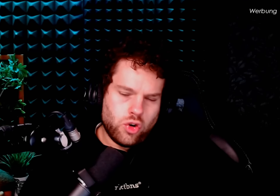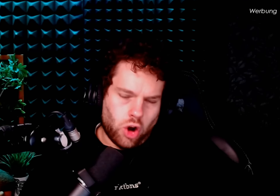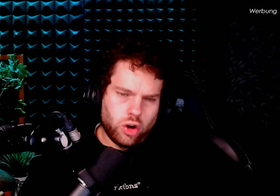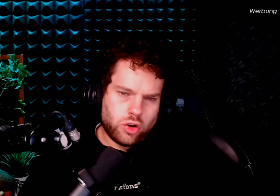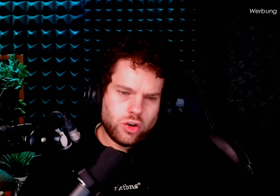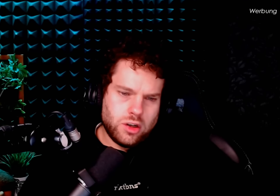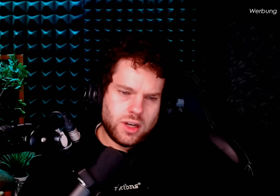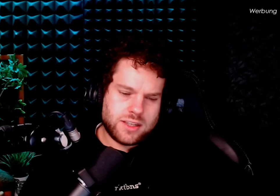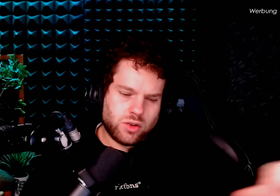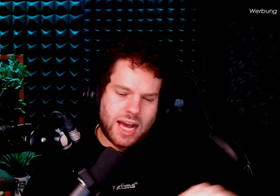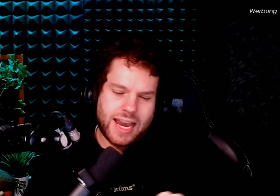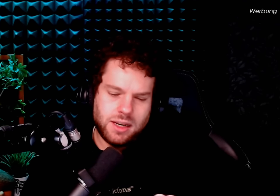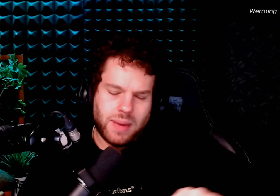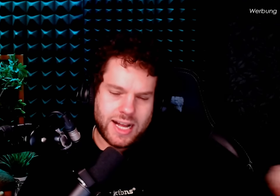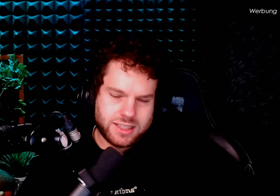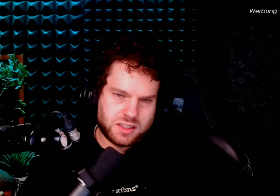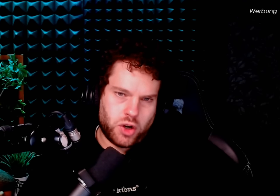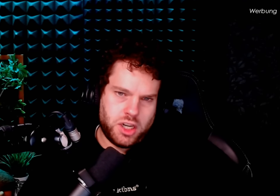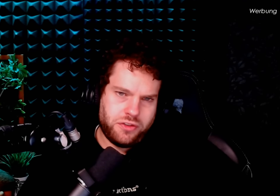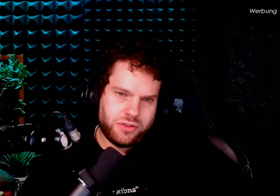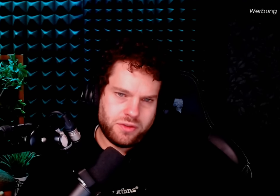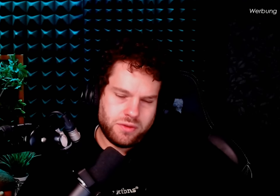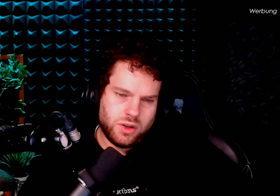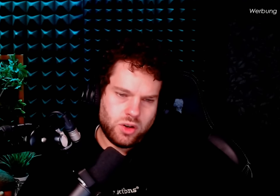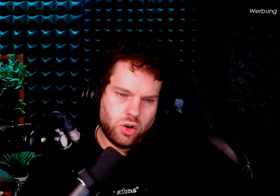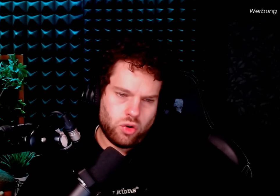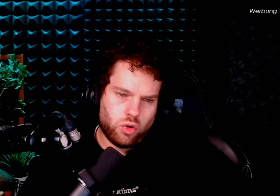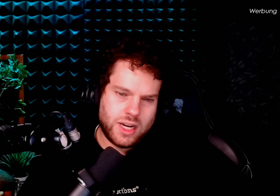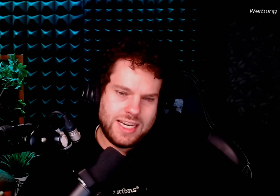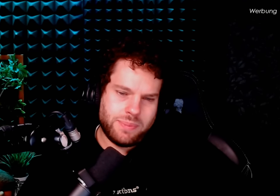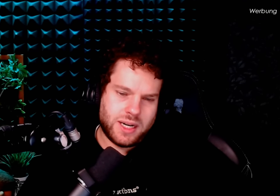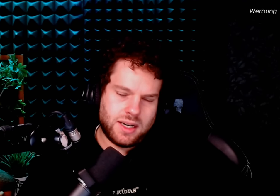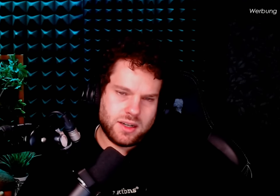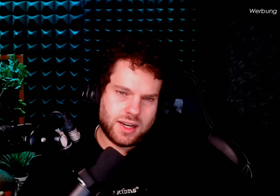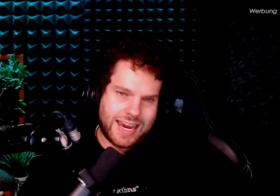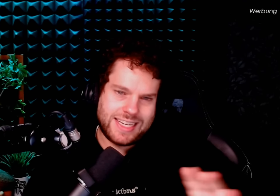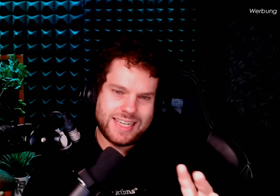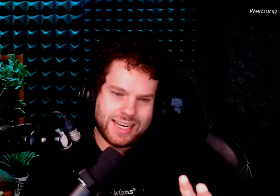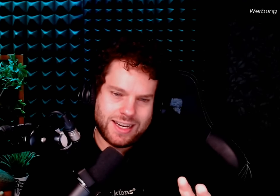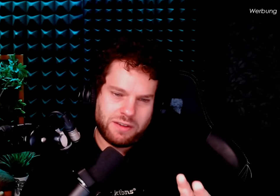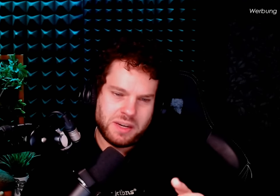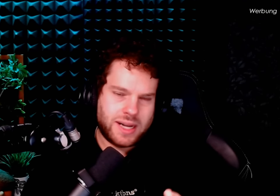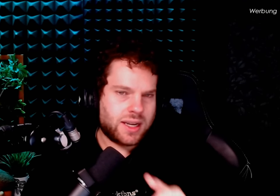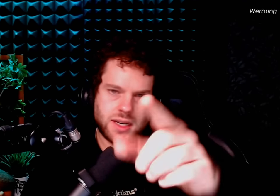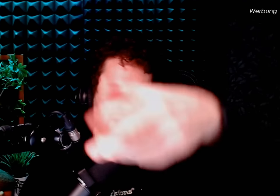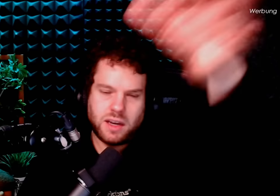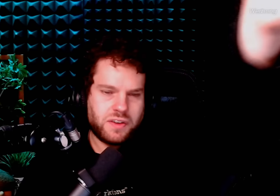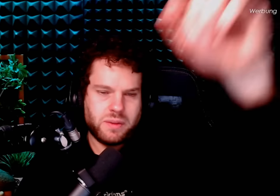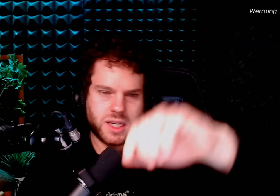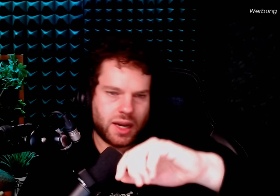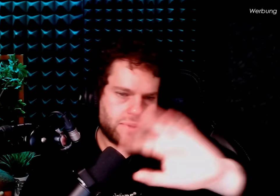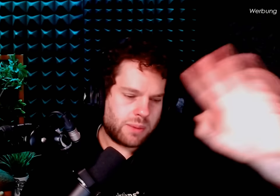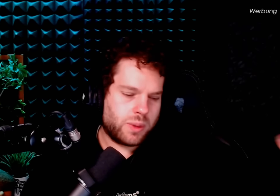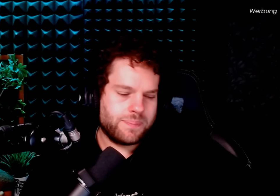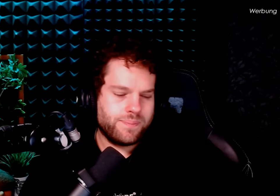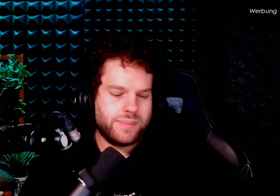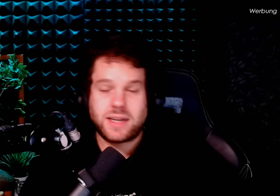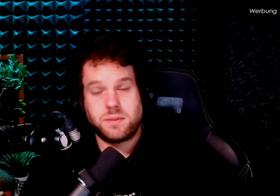Noch. Also einmal zwölf. Oder lieber rechteckiger viermal drei. Das ist einfach viermal drei. Kein Problem. Next.